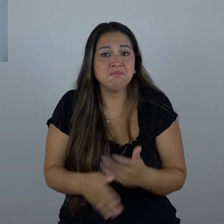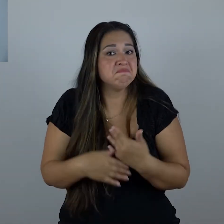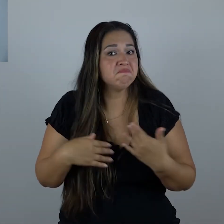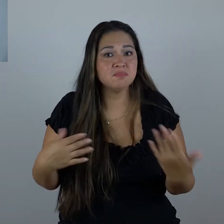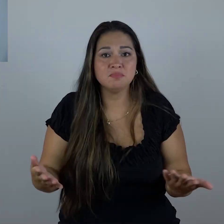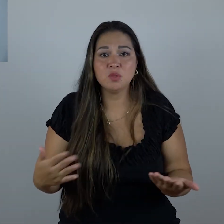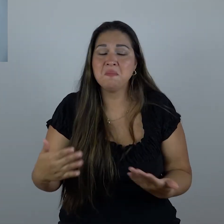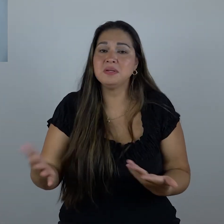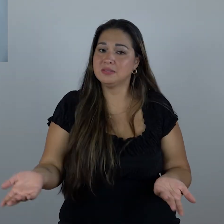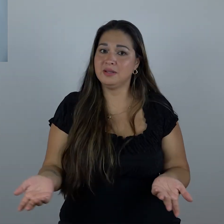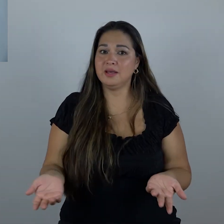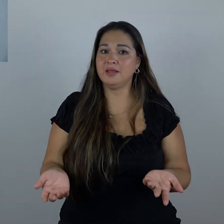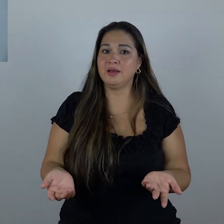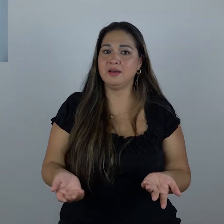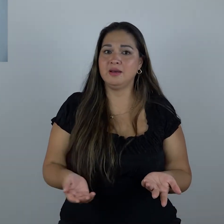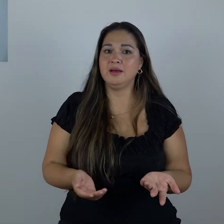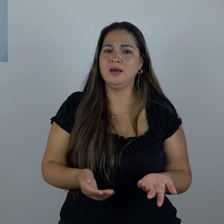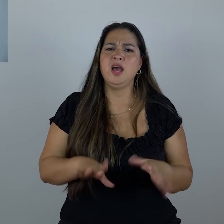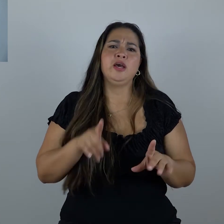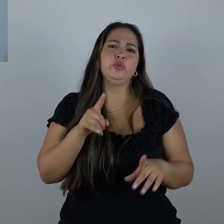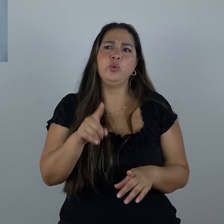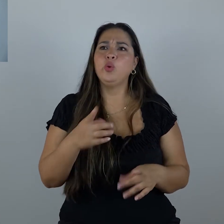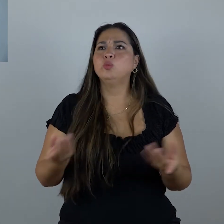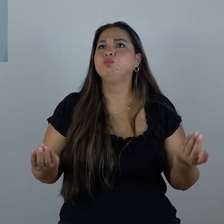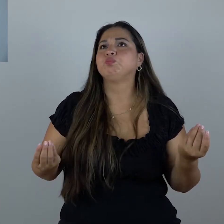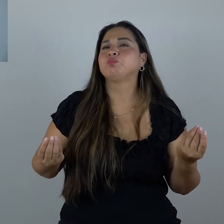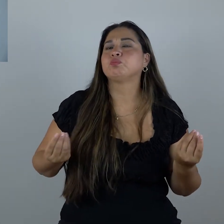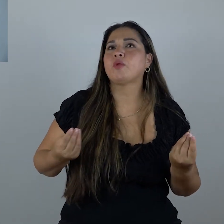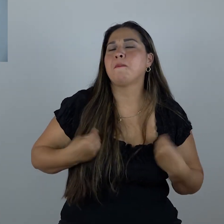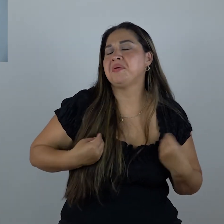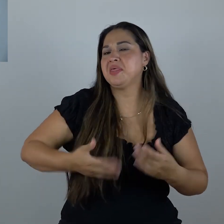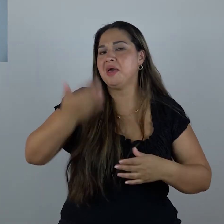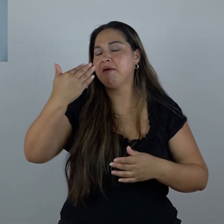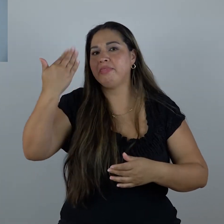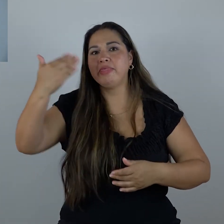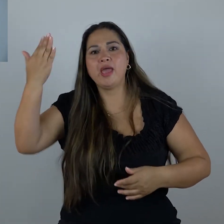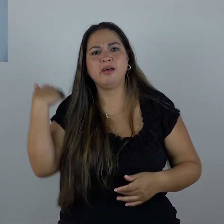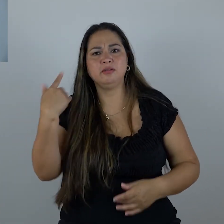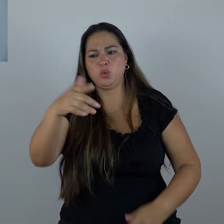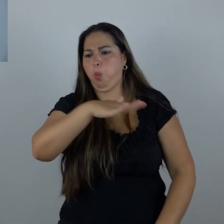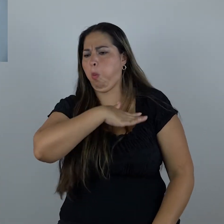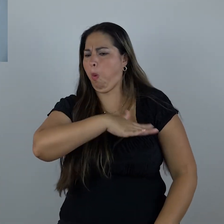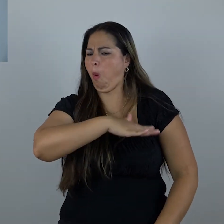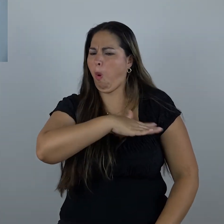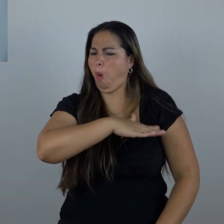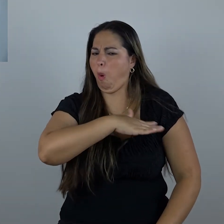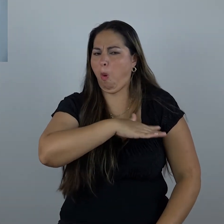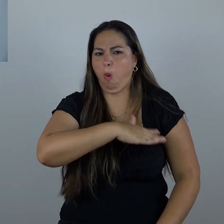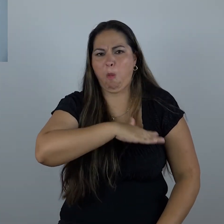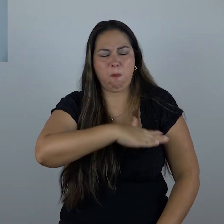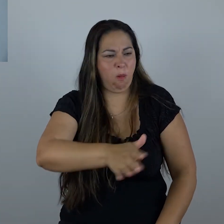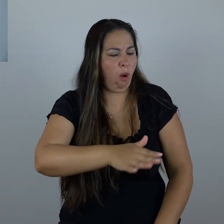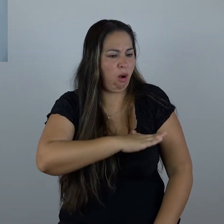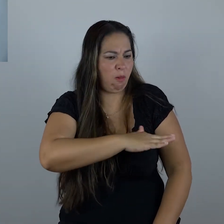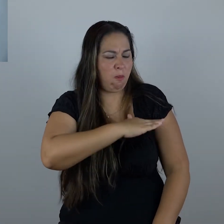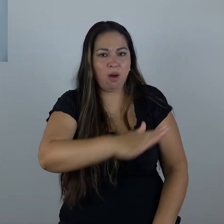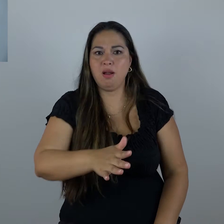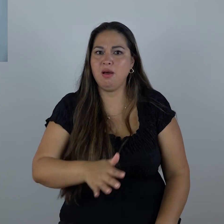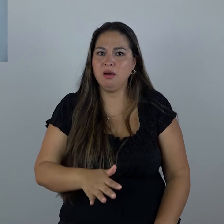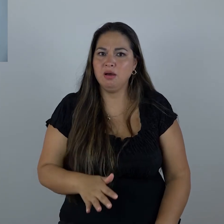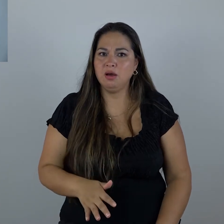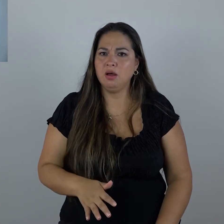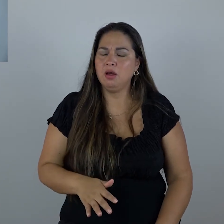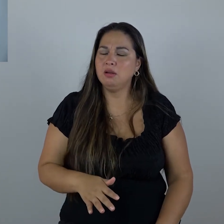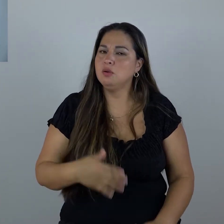ver con tu vida pasada. Tú puedes haber sido la persona más mala de este mundo. Y si Dios